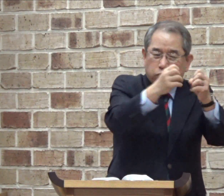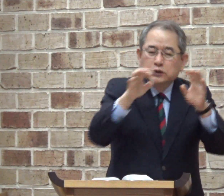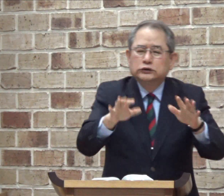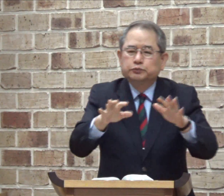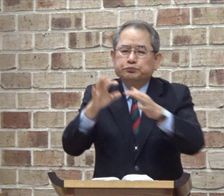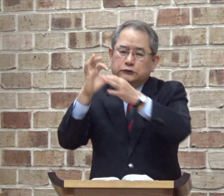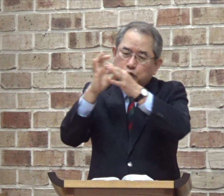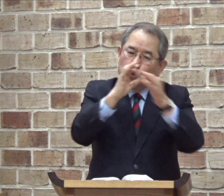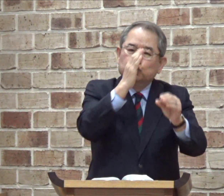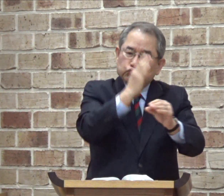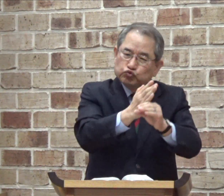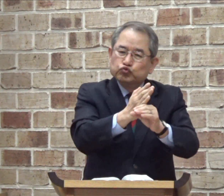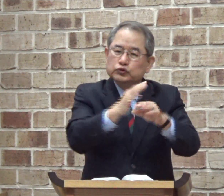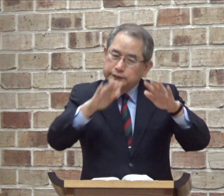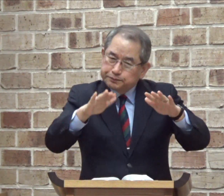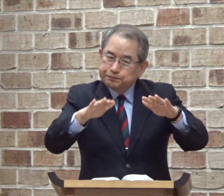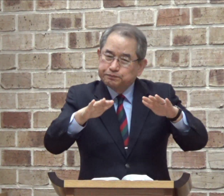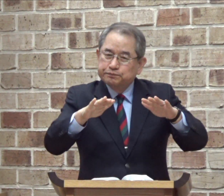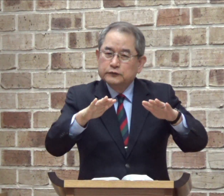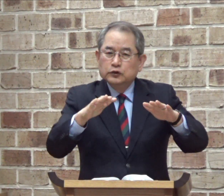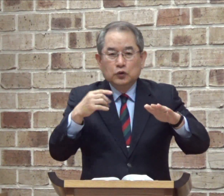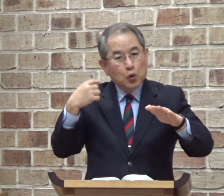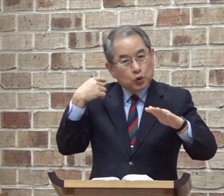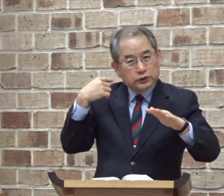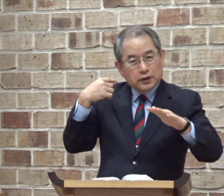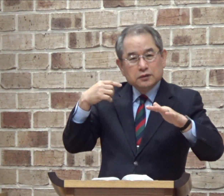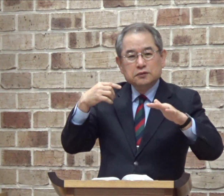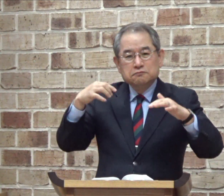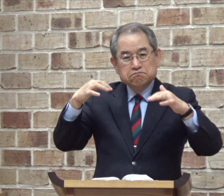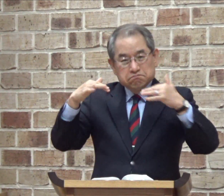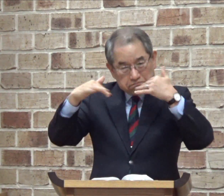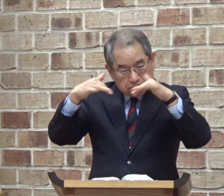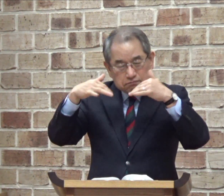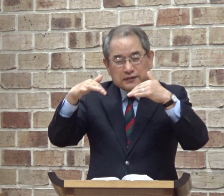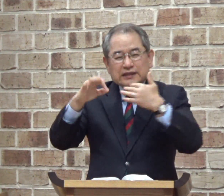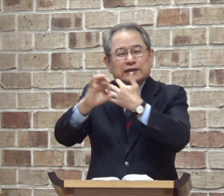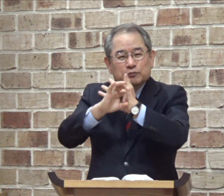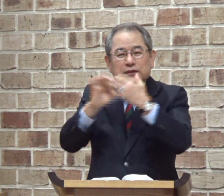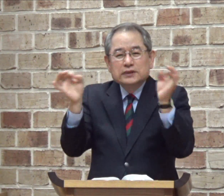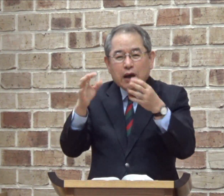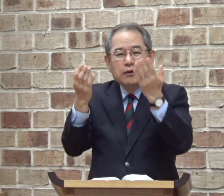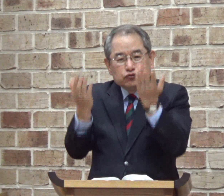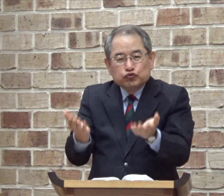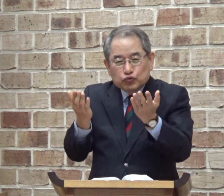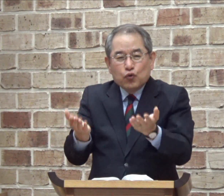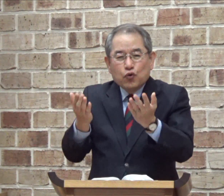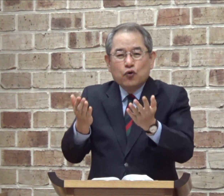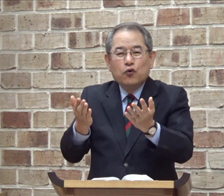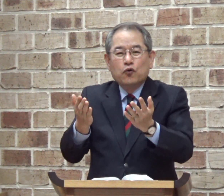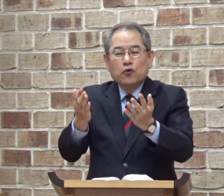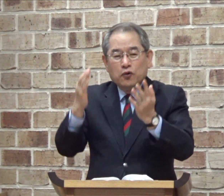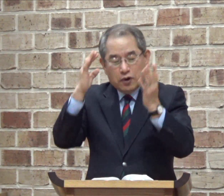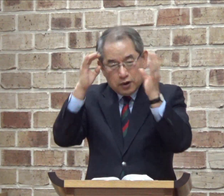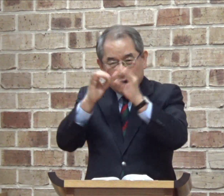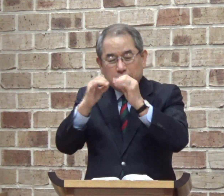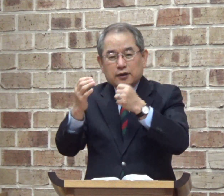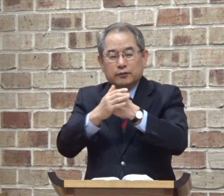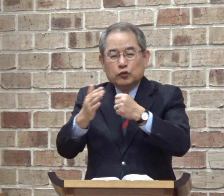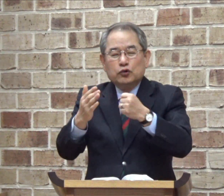지금 전쟁 중에 있고 러시아가 우크라이나를 장악하기